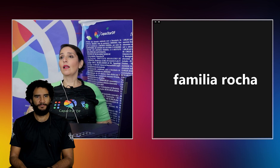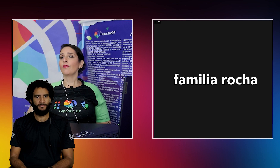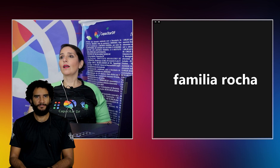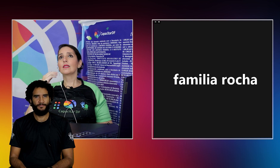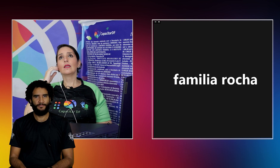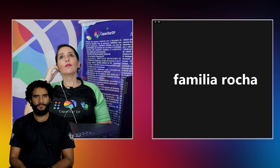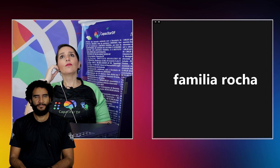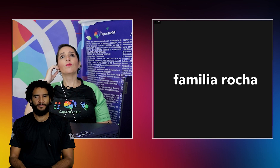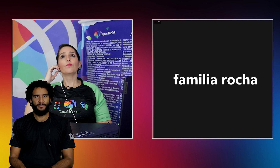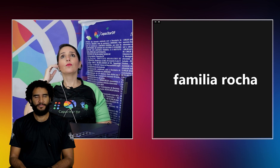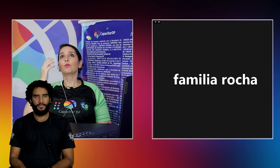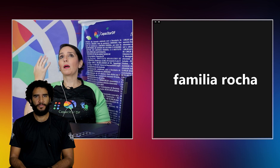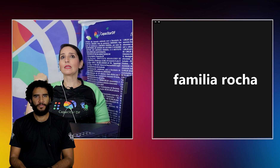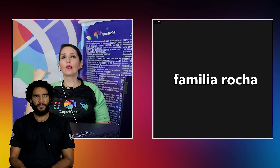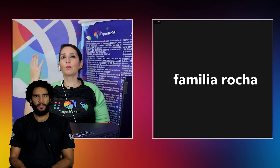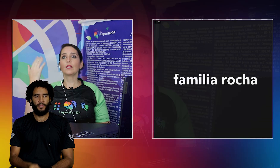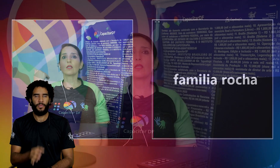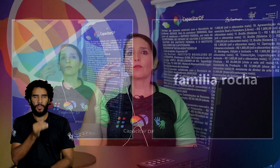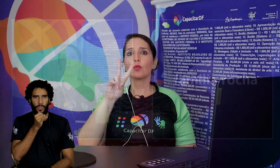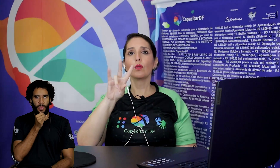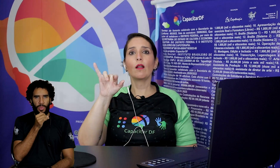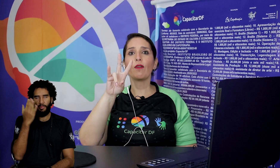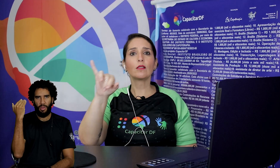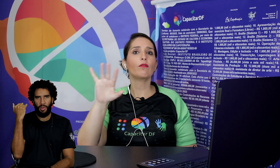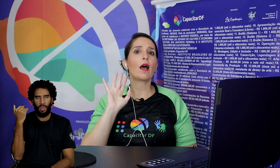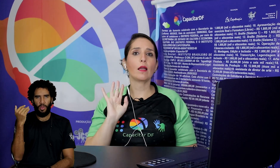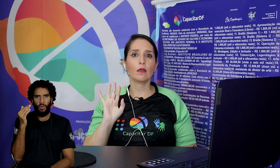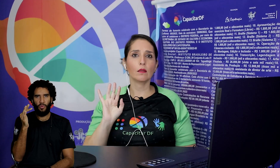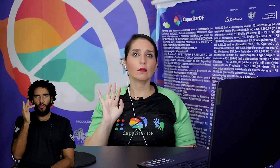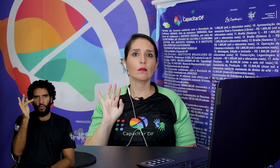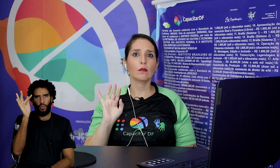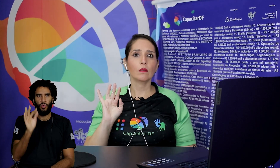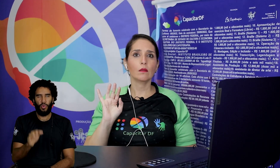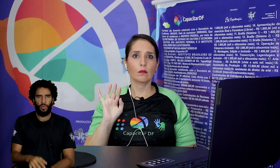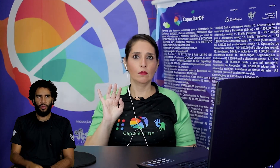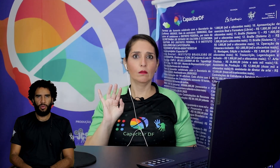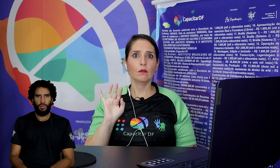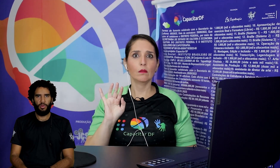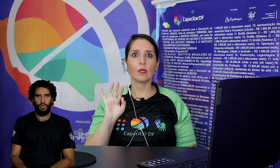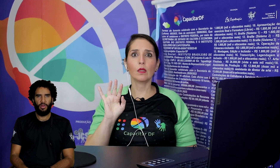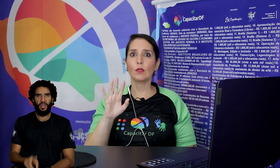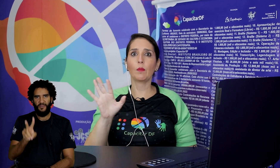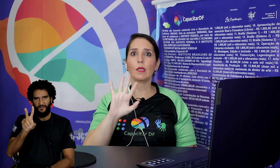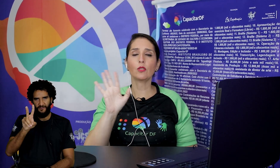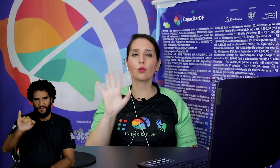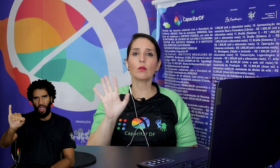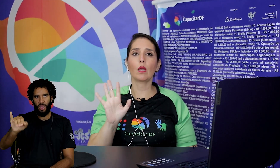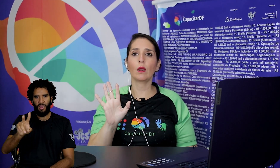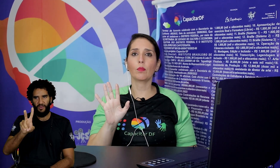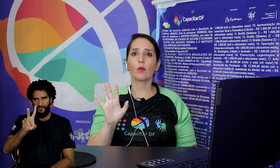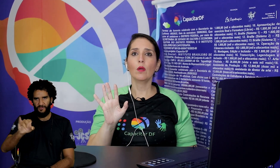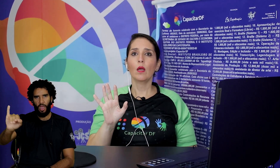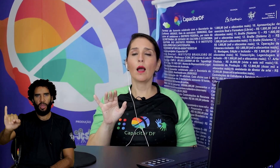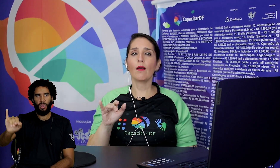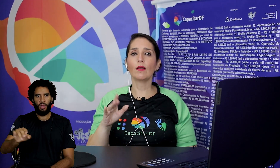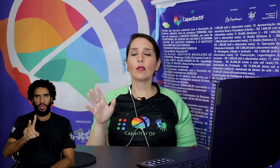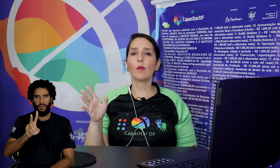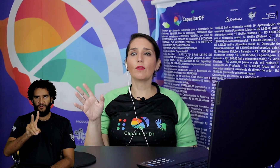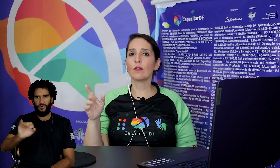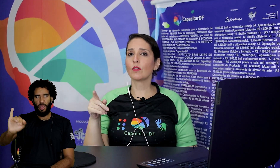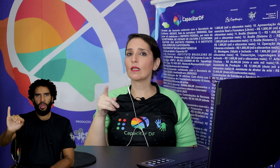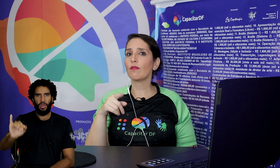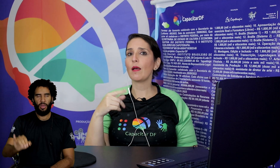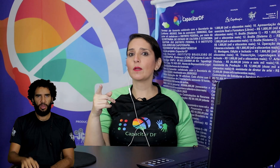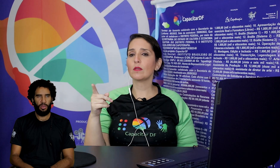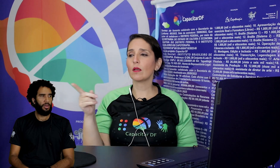tanto que ele fala assim, passado, presente e futuro, ele faz o vai. Entendeu? Independente do tempo. Ah, vai ter uma